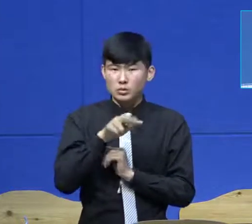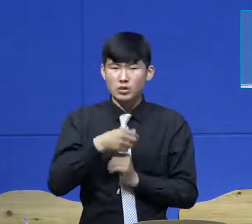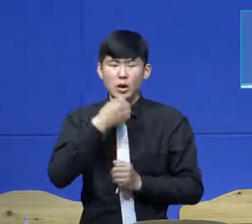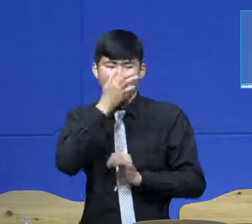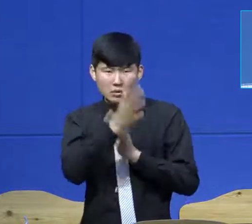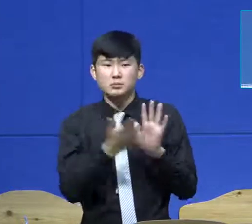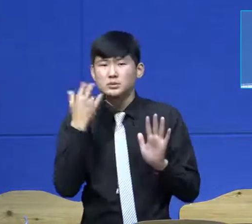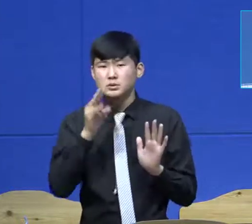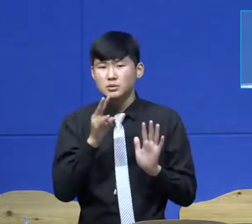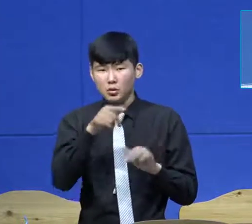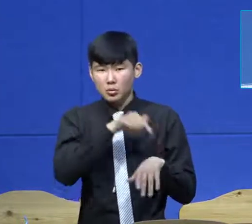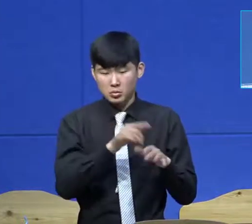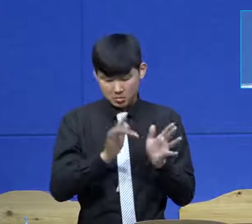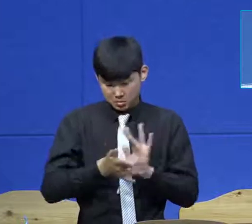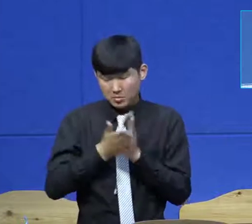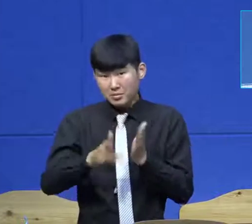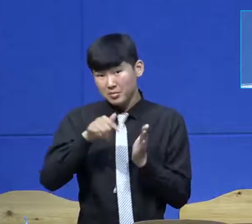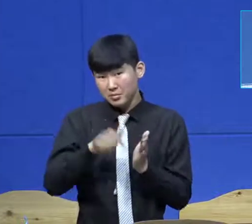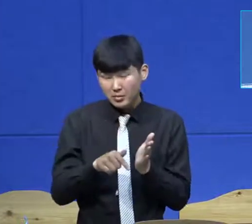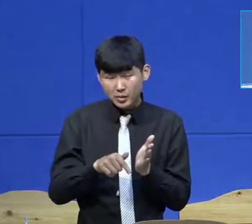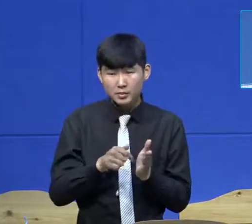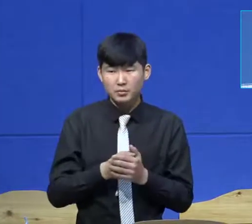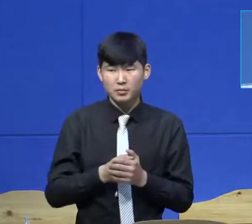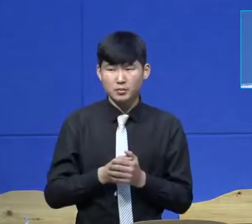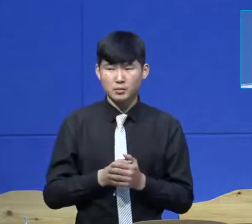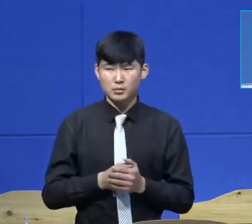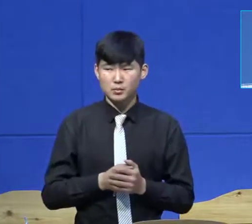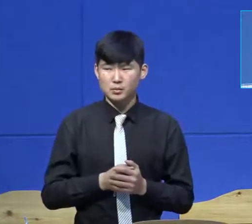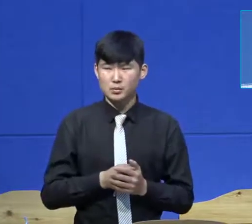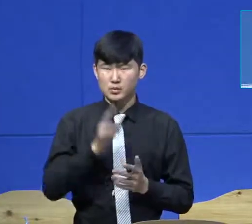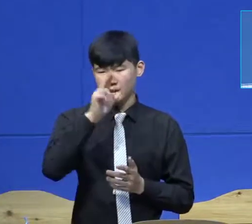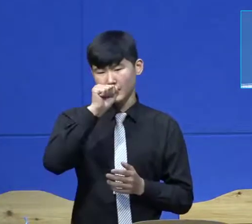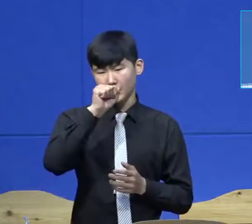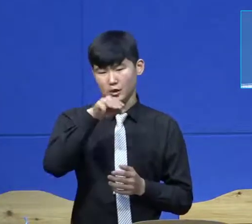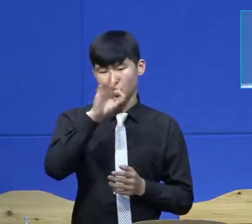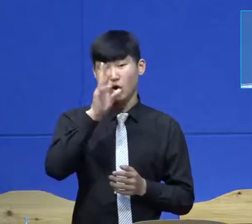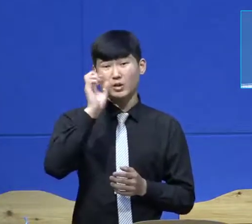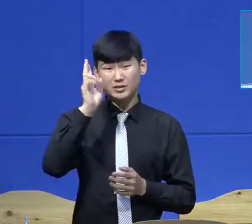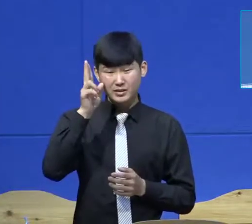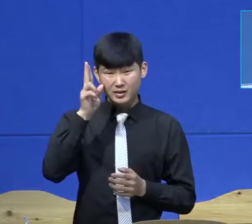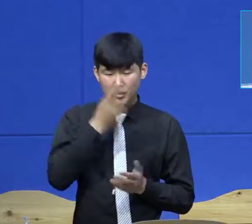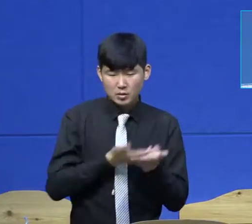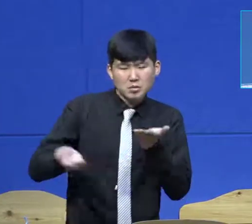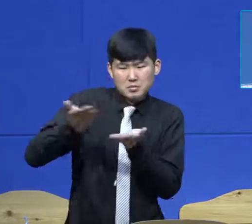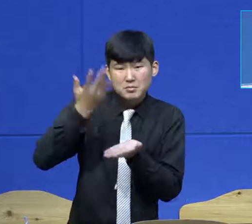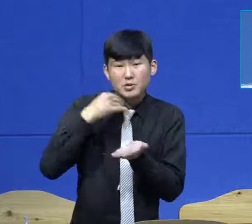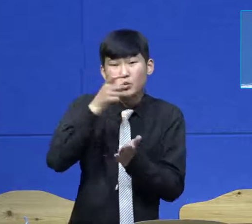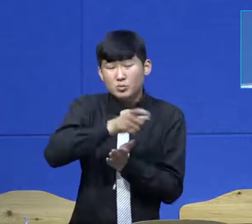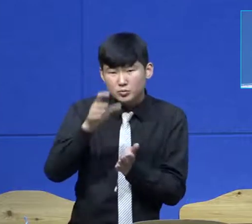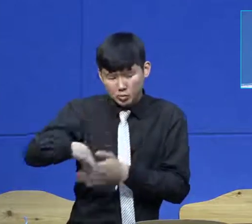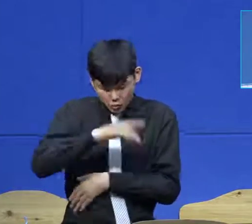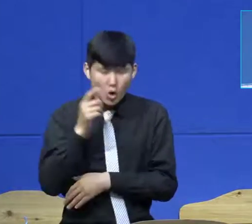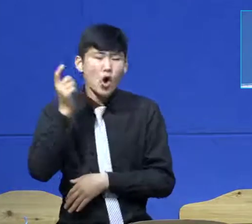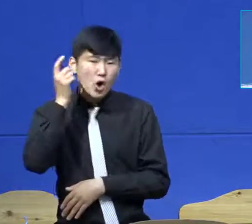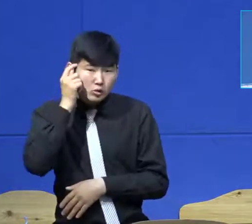ярьсан. Тухайн үед Библи өөрөө католикийн дээр байсан хүмүүсийн яриагаар бүх юмыг